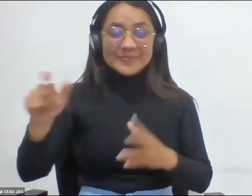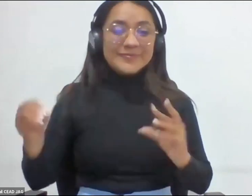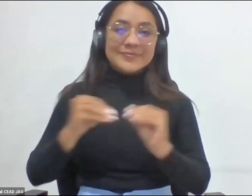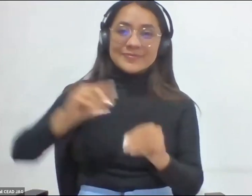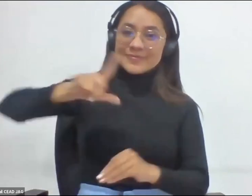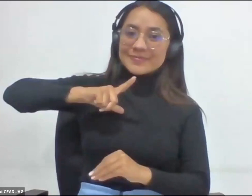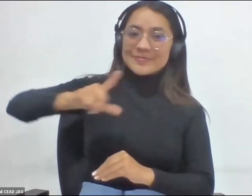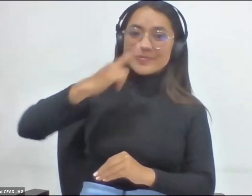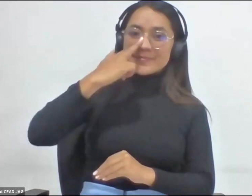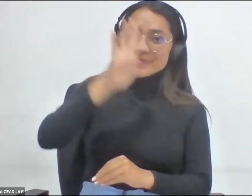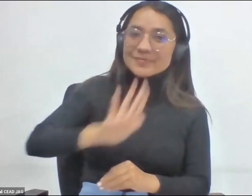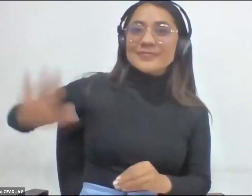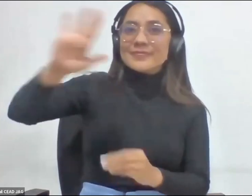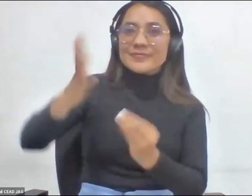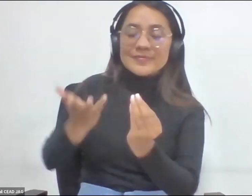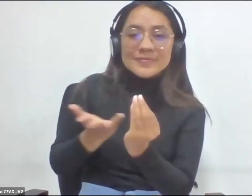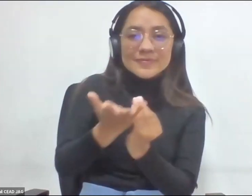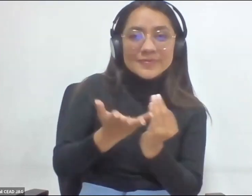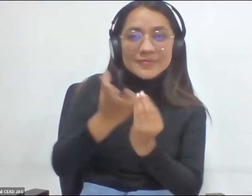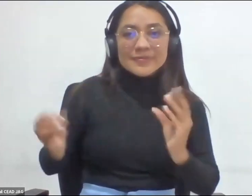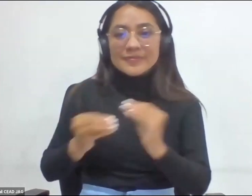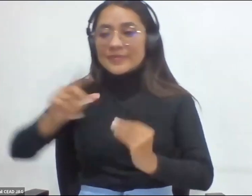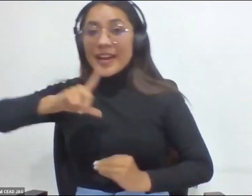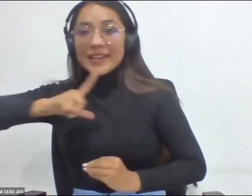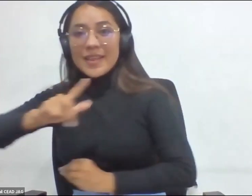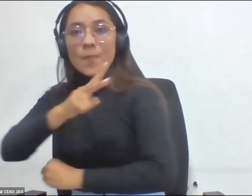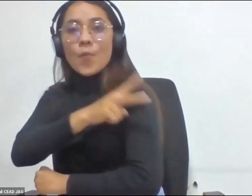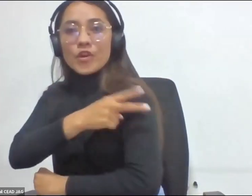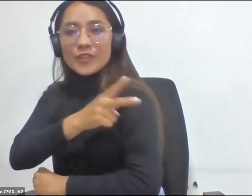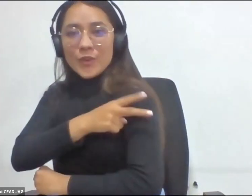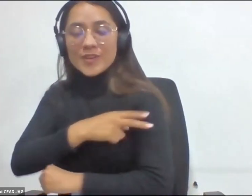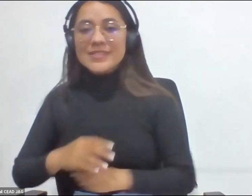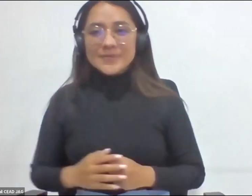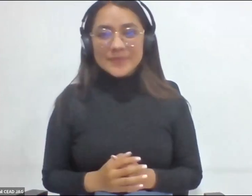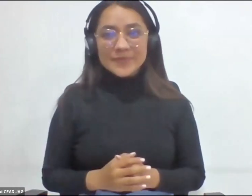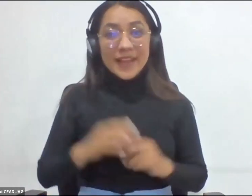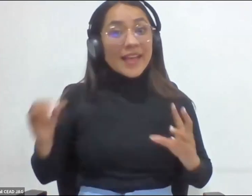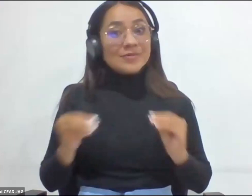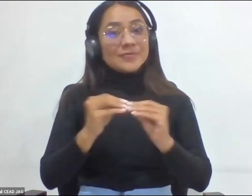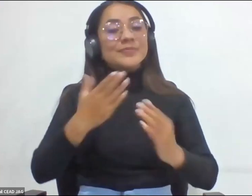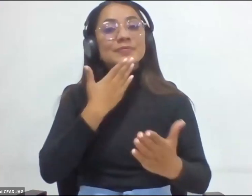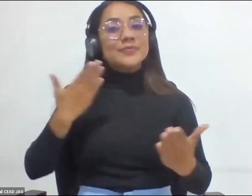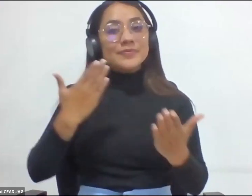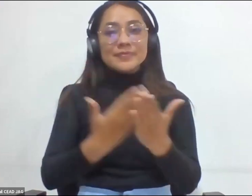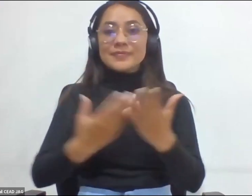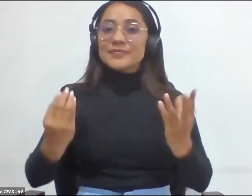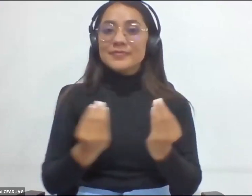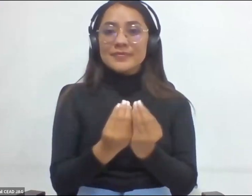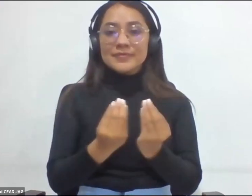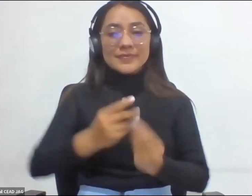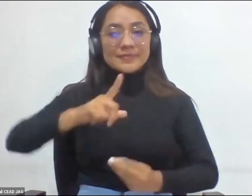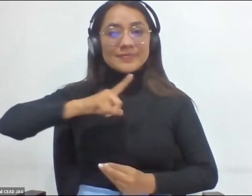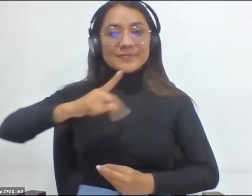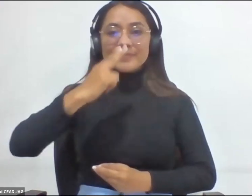de consejería líderes de monitoría también agradecer a nuestro equipo de